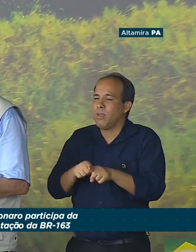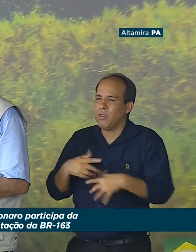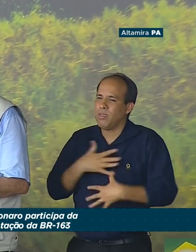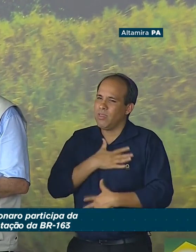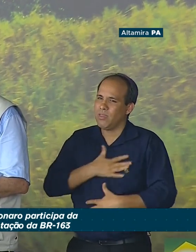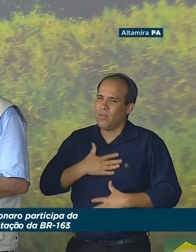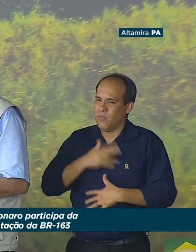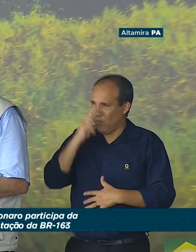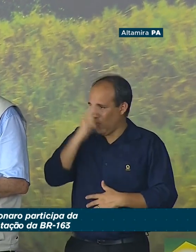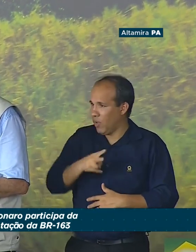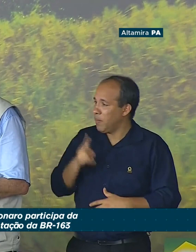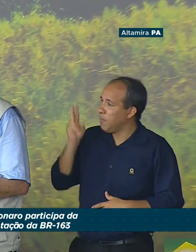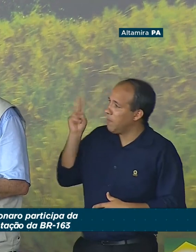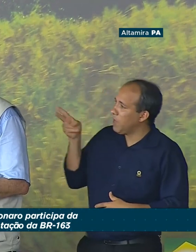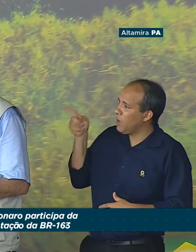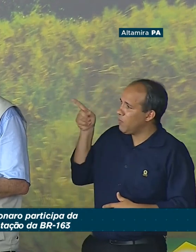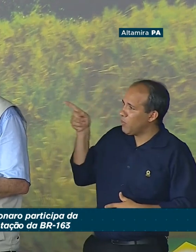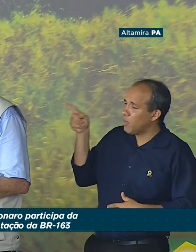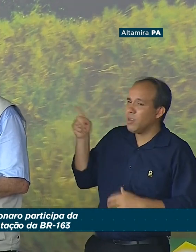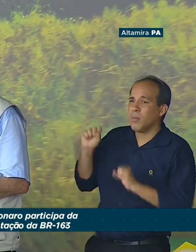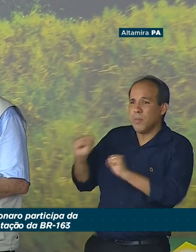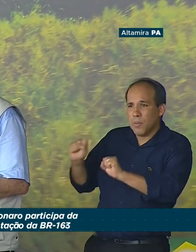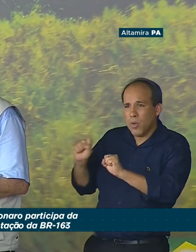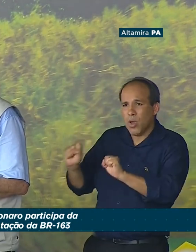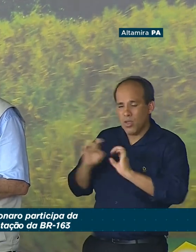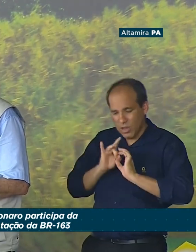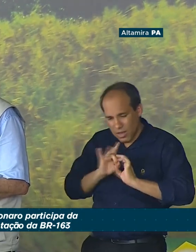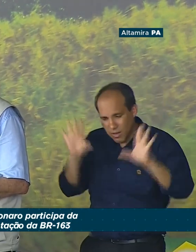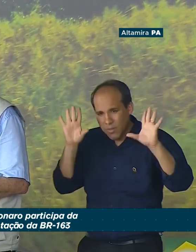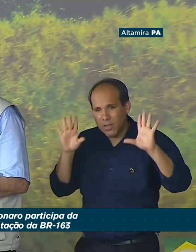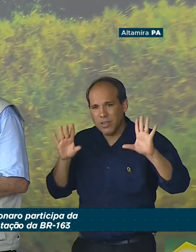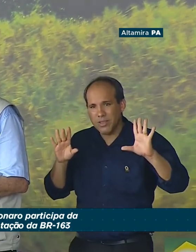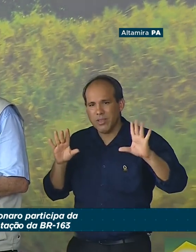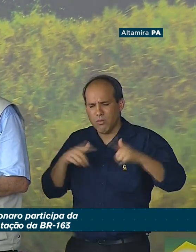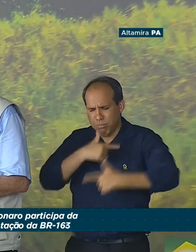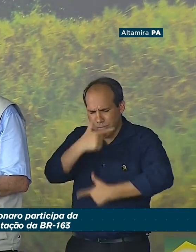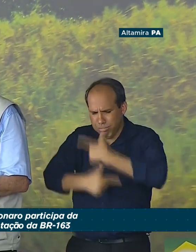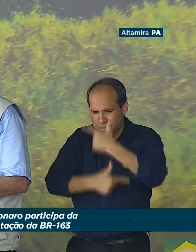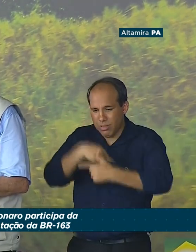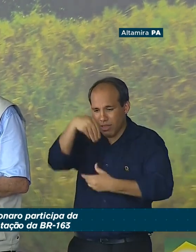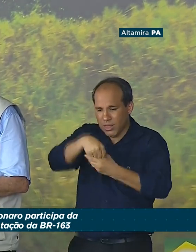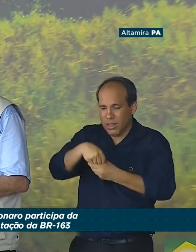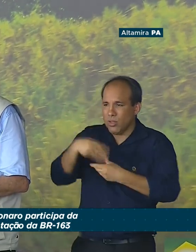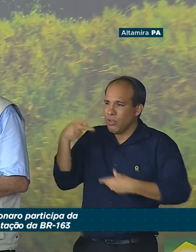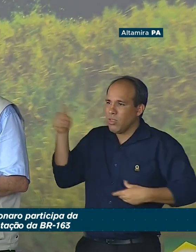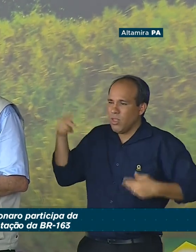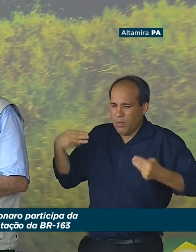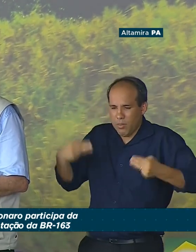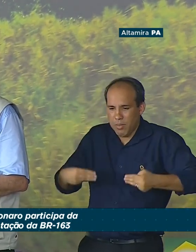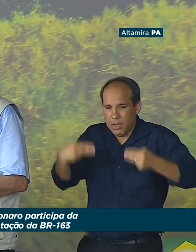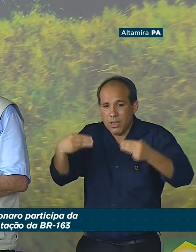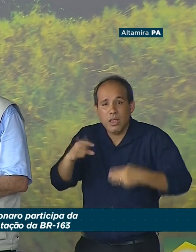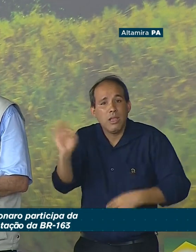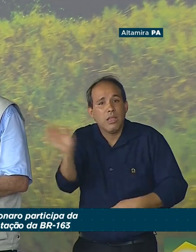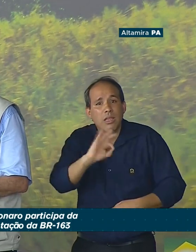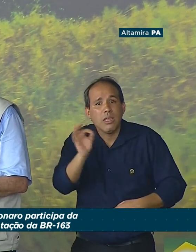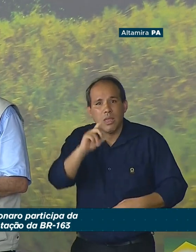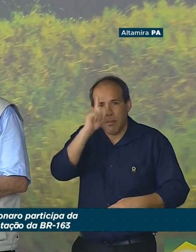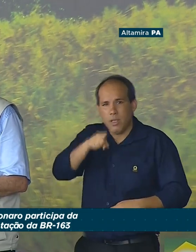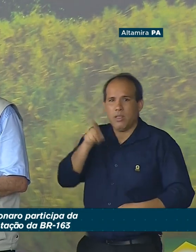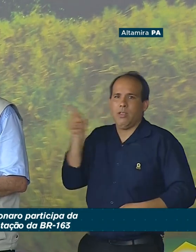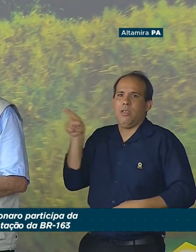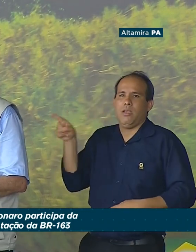do que você poder, com liberdade, trabalhar no seu ministério. Ninguém manda no